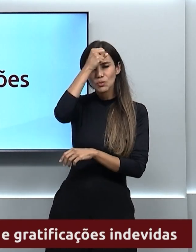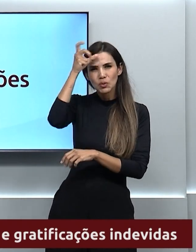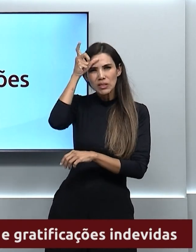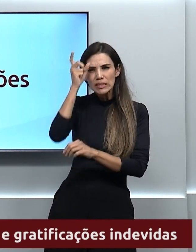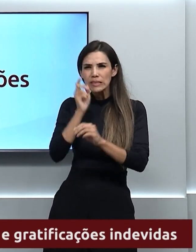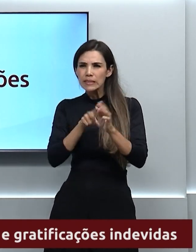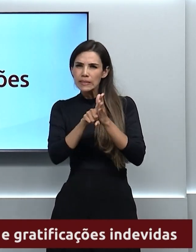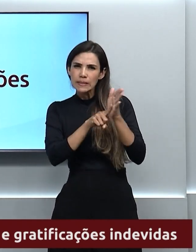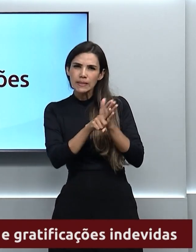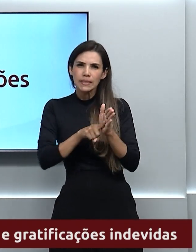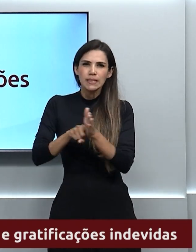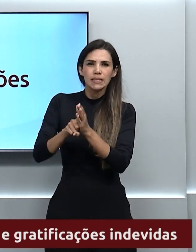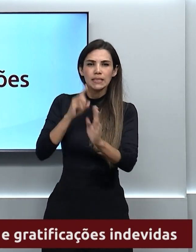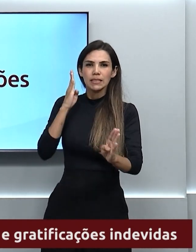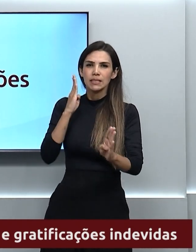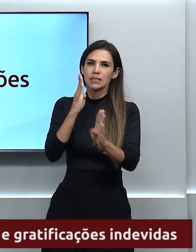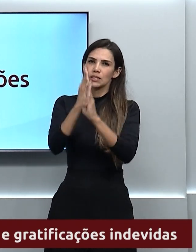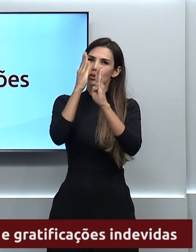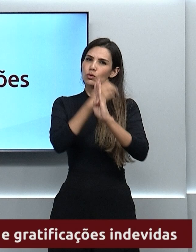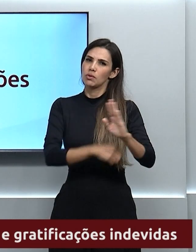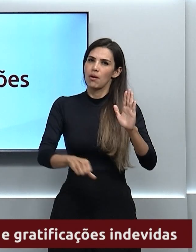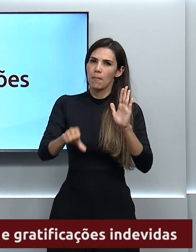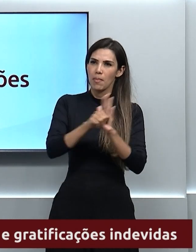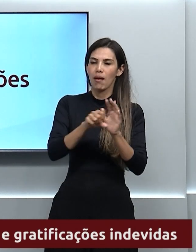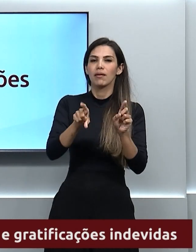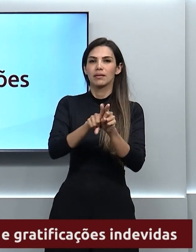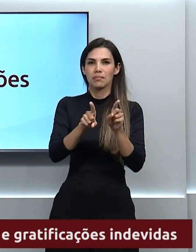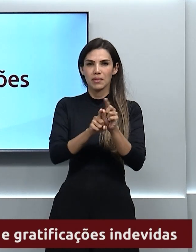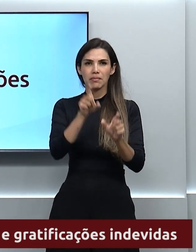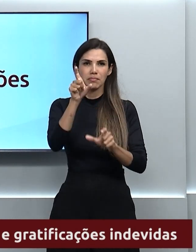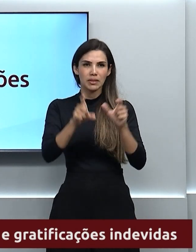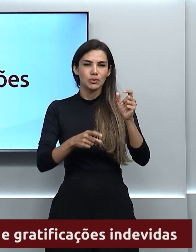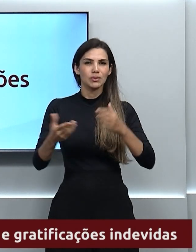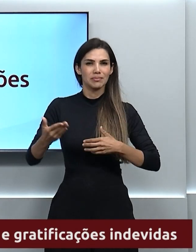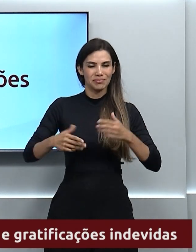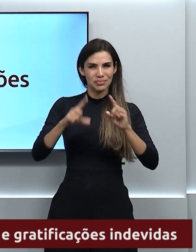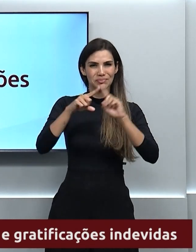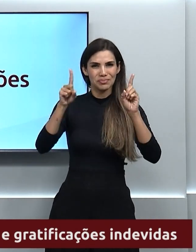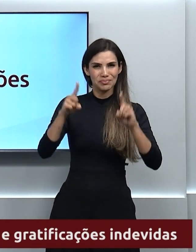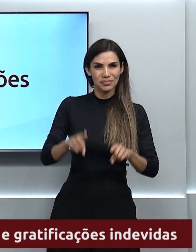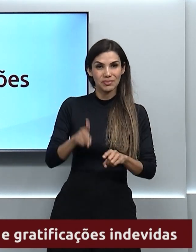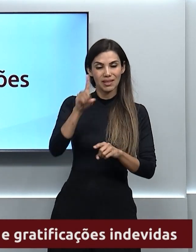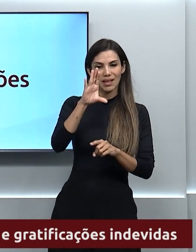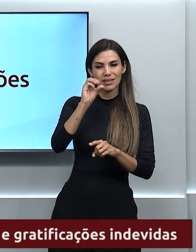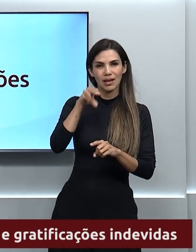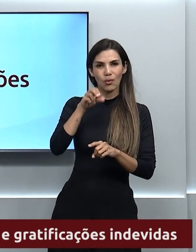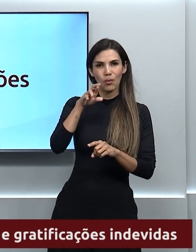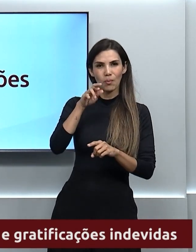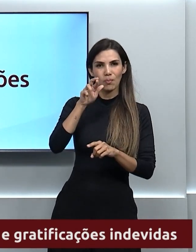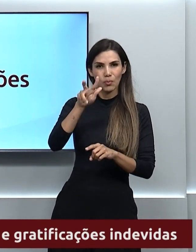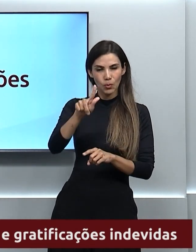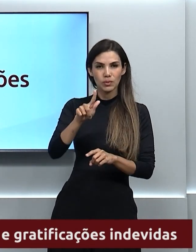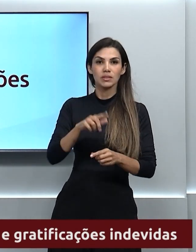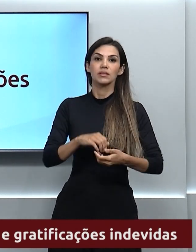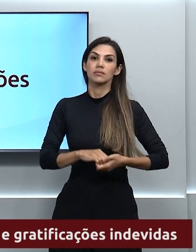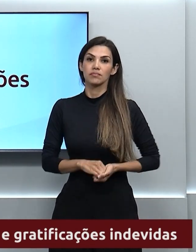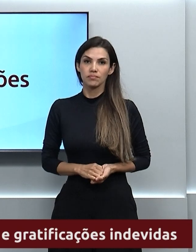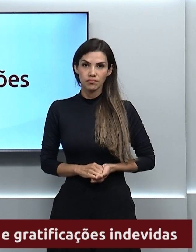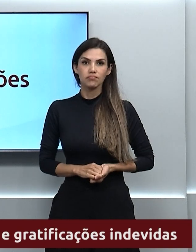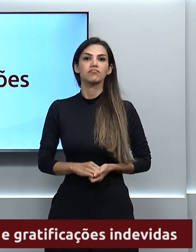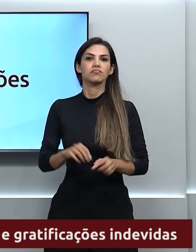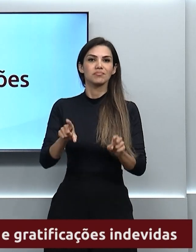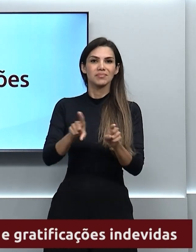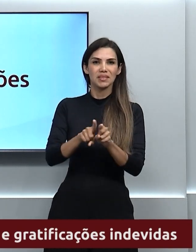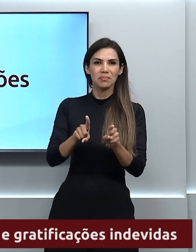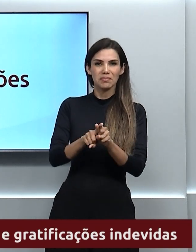irregularidades relacionadas a servidores comissionados na Comurg, como as irregularidades, na